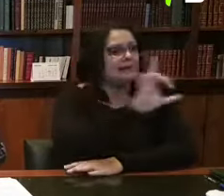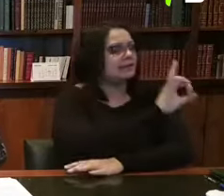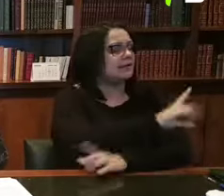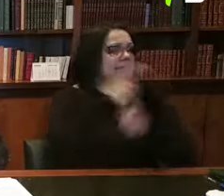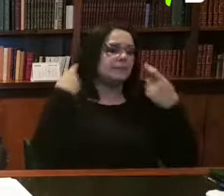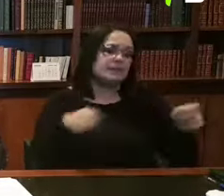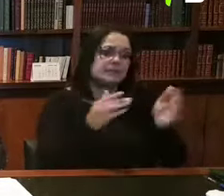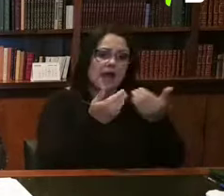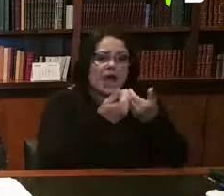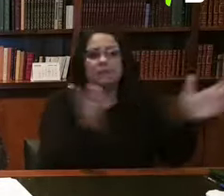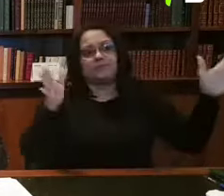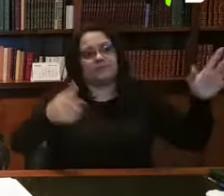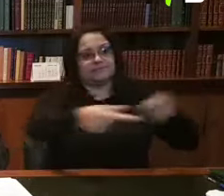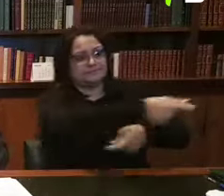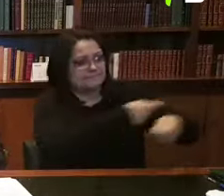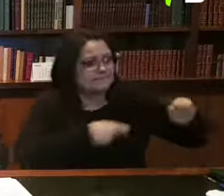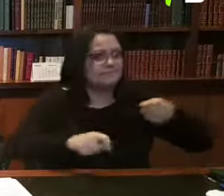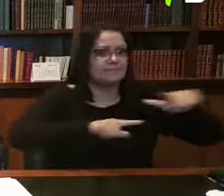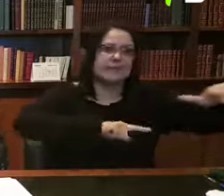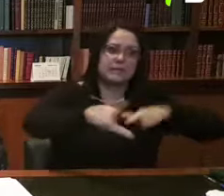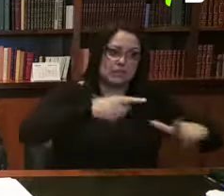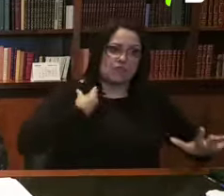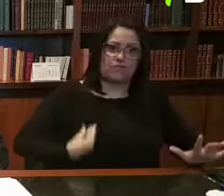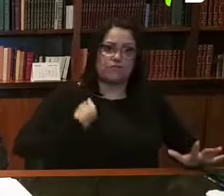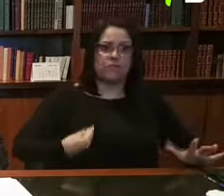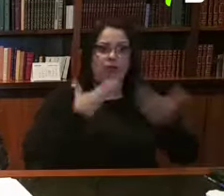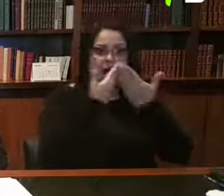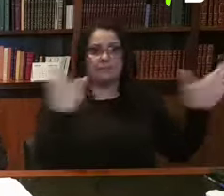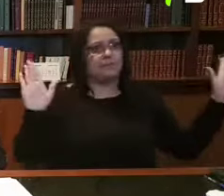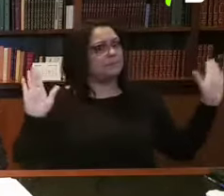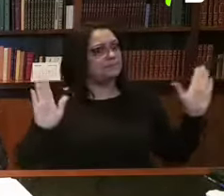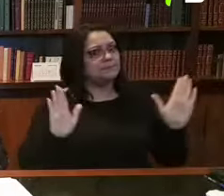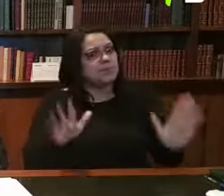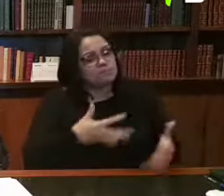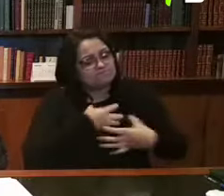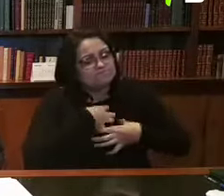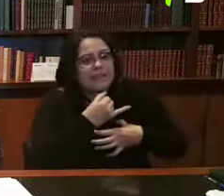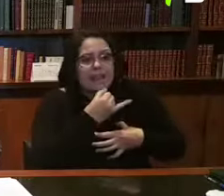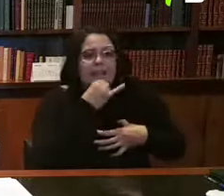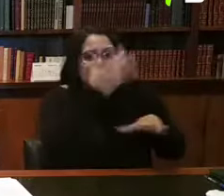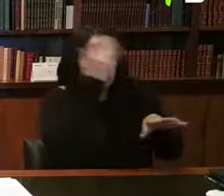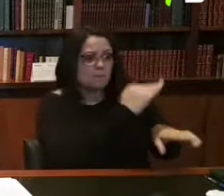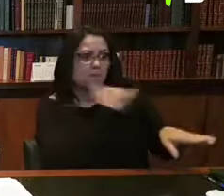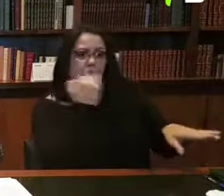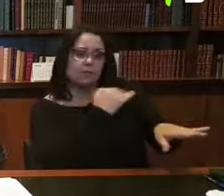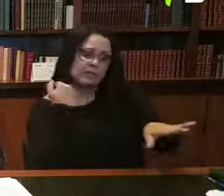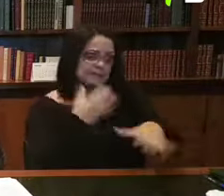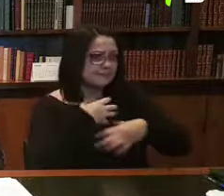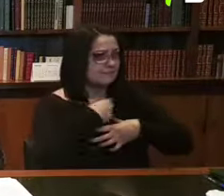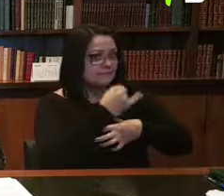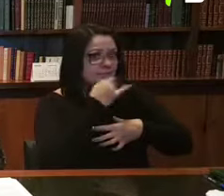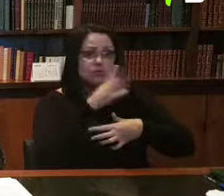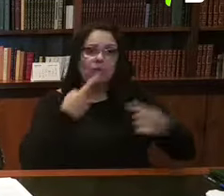comece abrir o mercado abrir para funcionar o lamentamos sua as mortes mas o objetivo